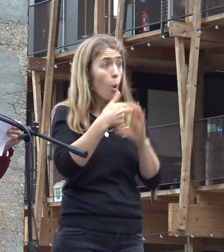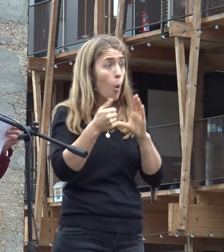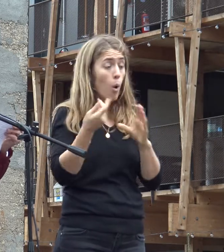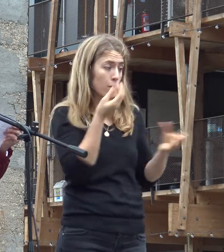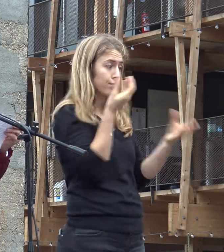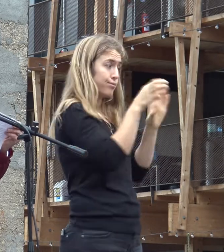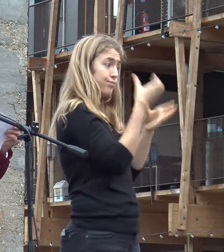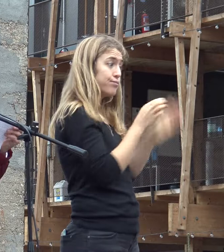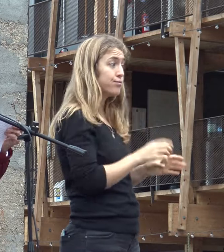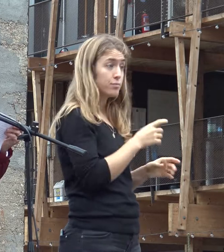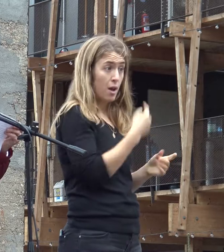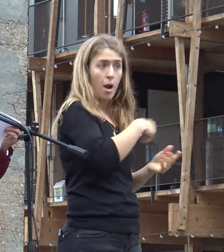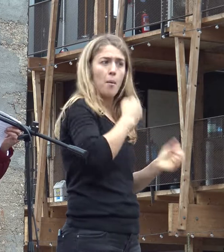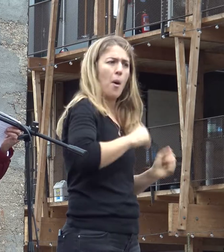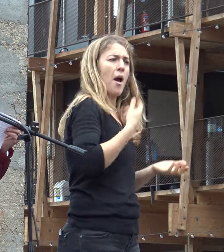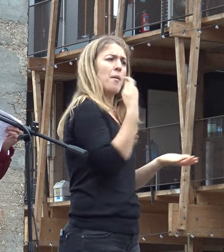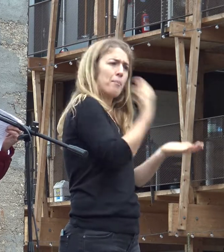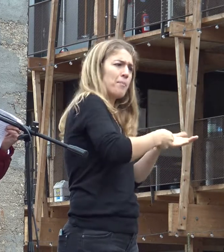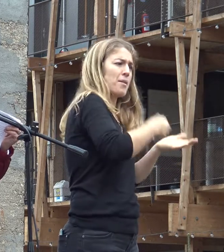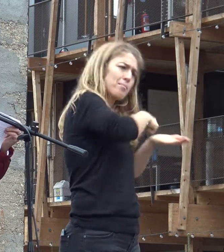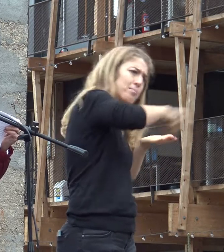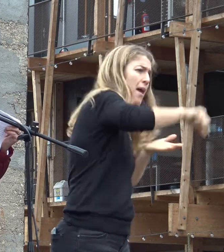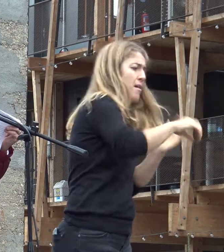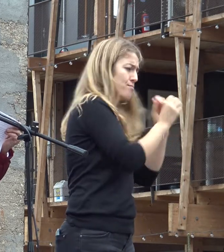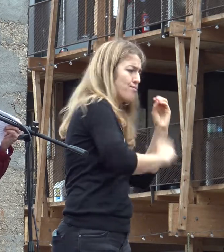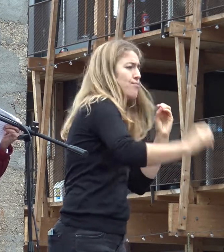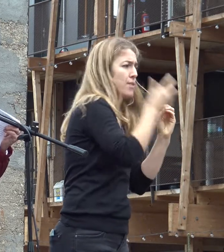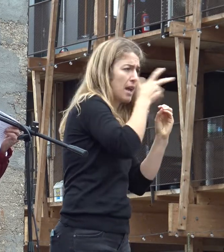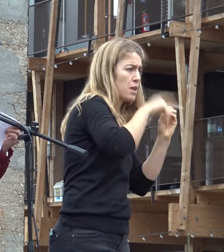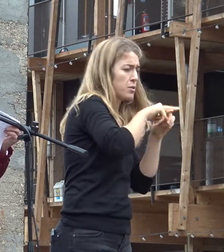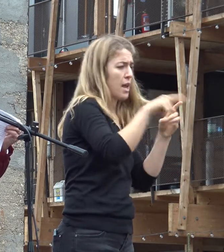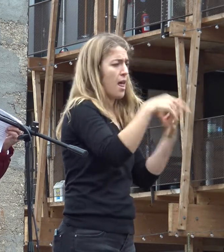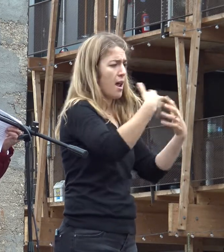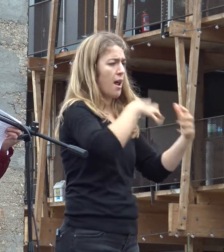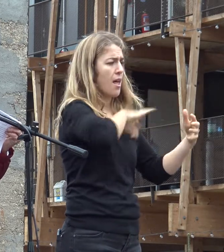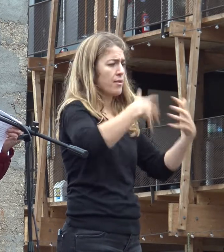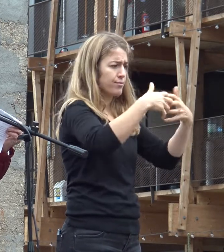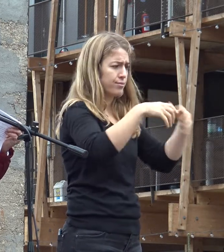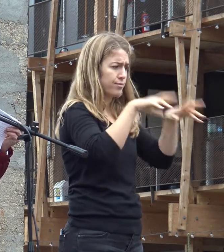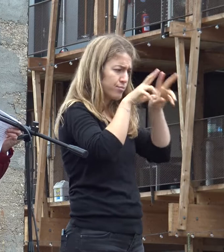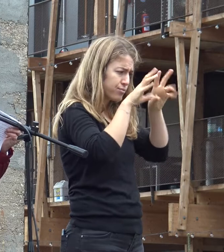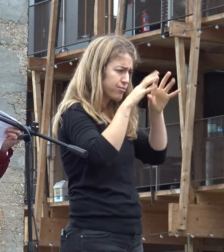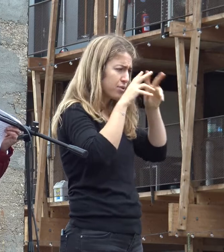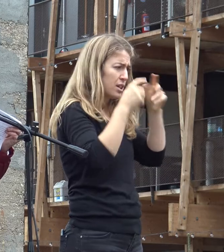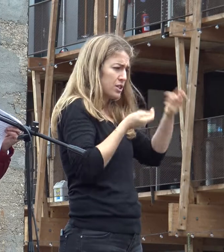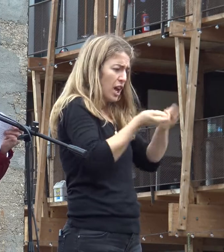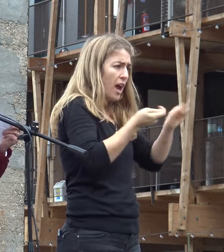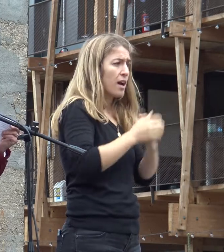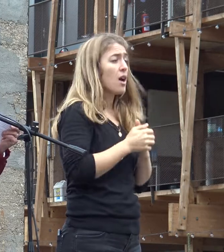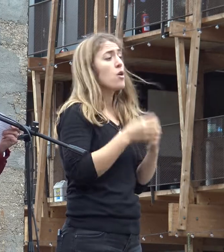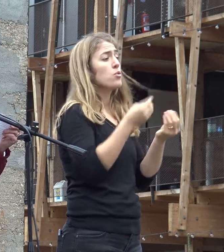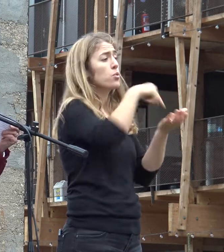permettent de financer un gazoduc et un terminal d'exploitation géant au Texas, le Rio Grande